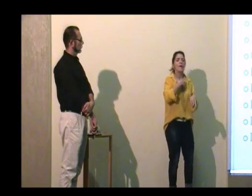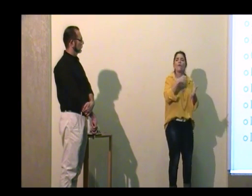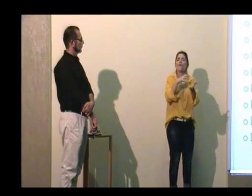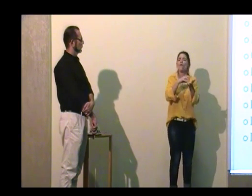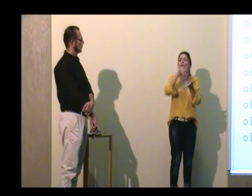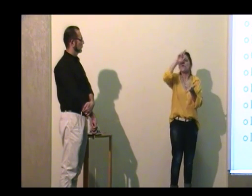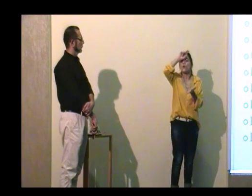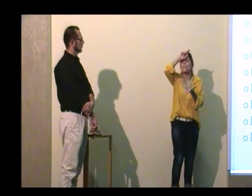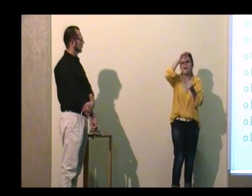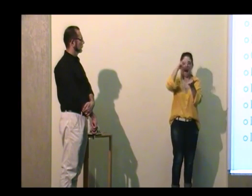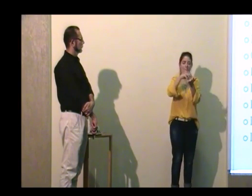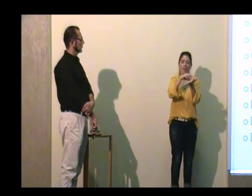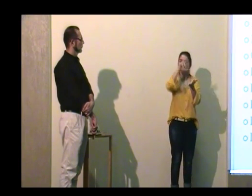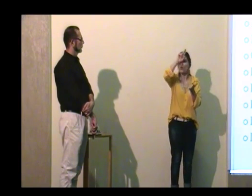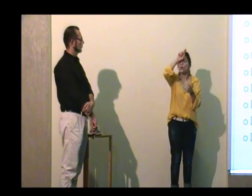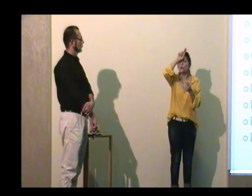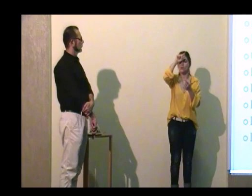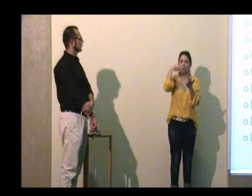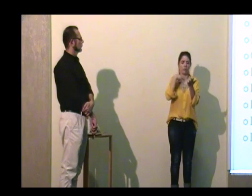pessoa, pode acontecer isso.